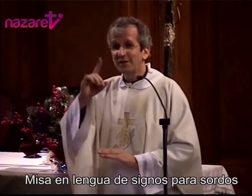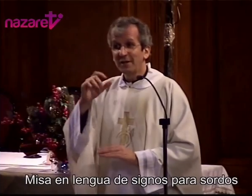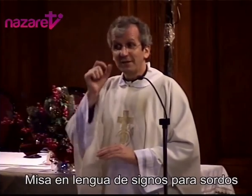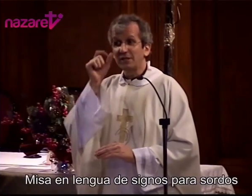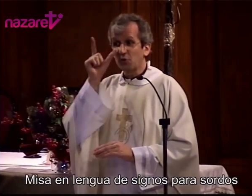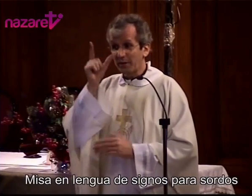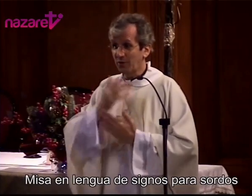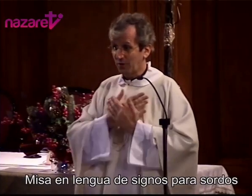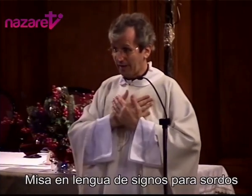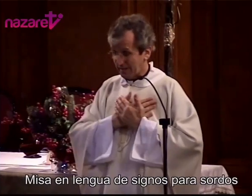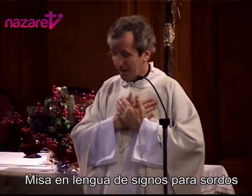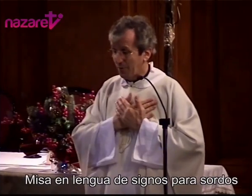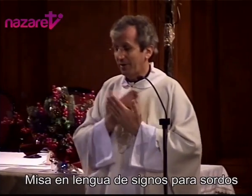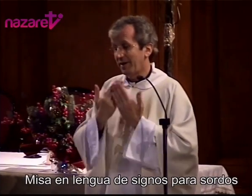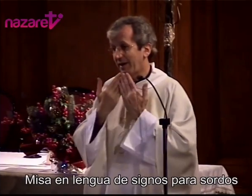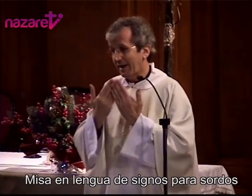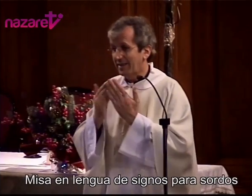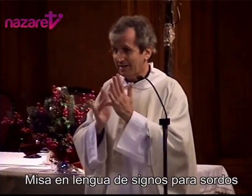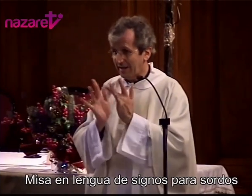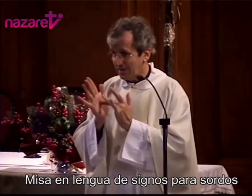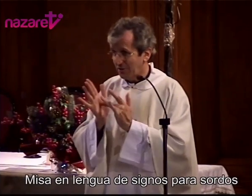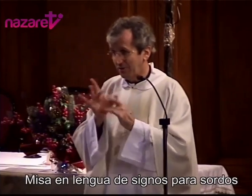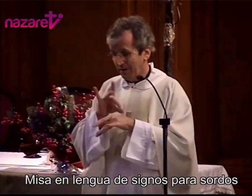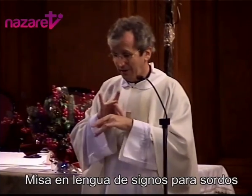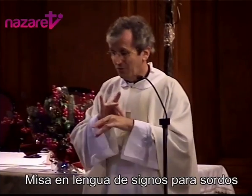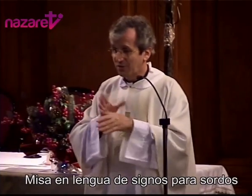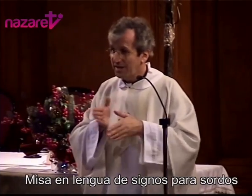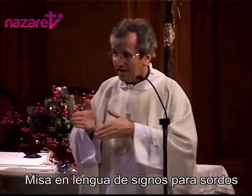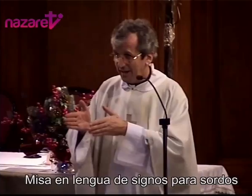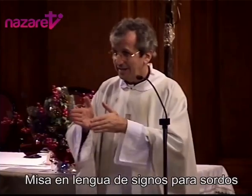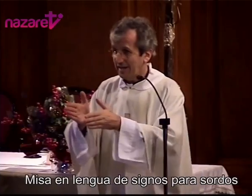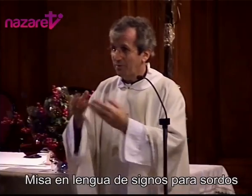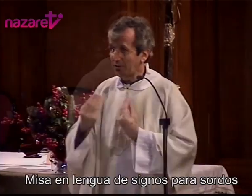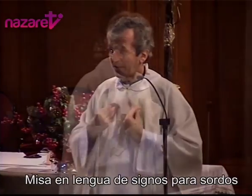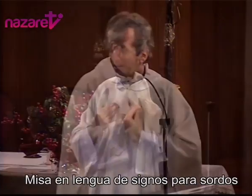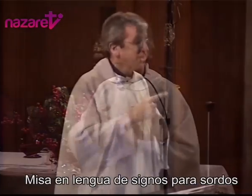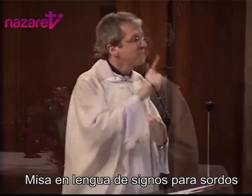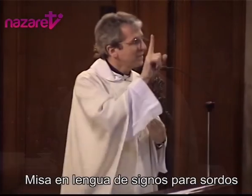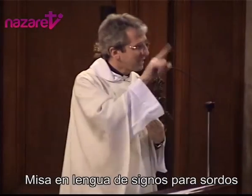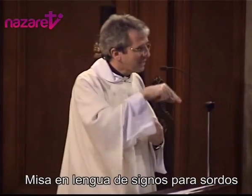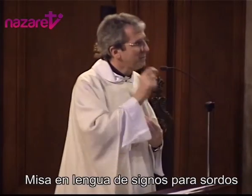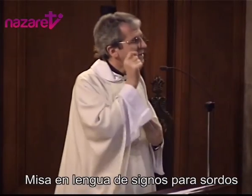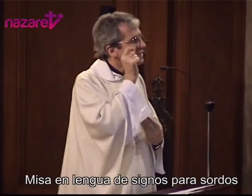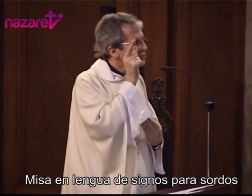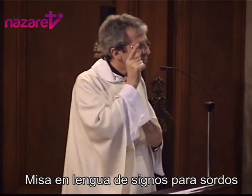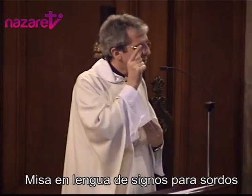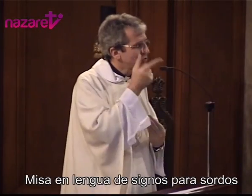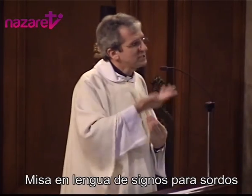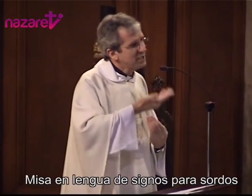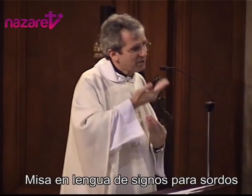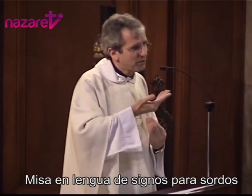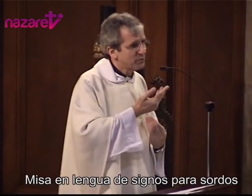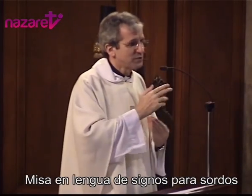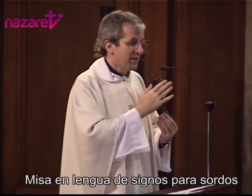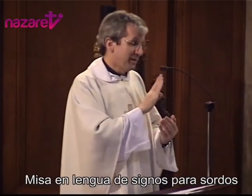Dios, descubriendo ese amor que gracias a Cristo nos guía en ese camino de la vida, y que también descubramos